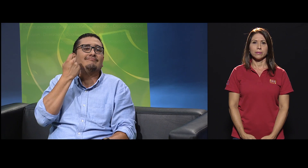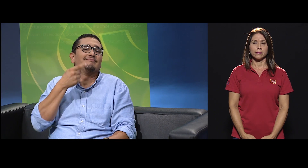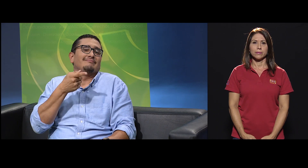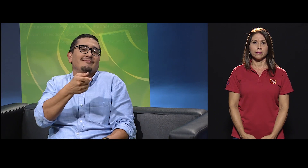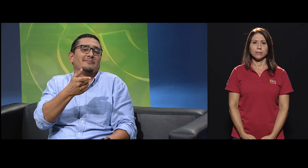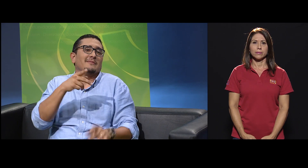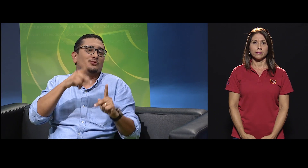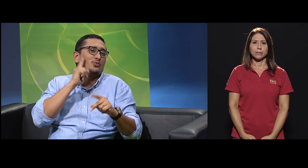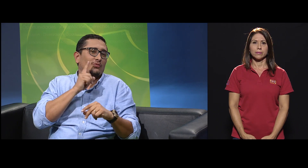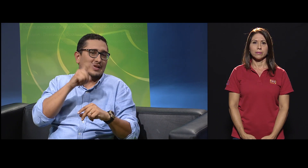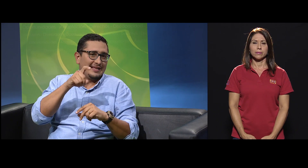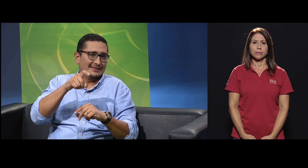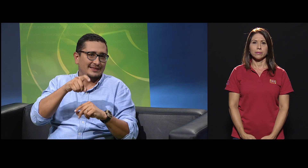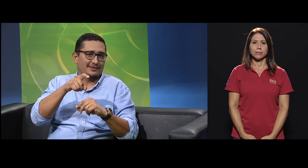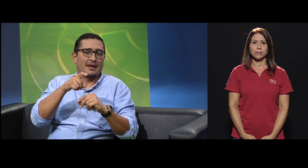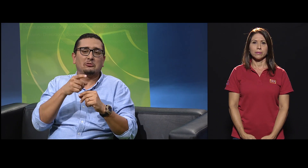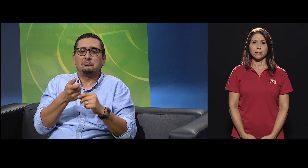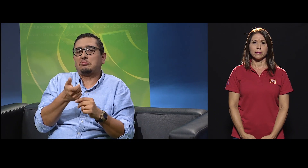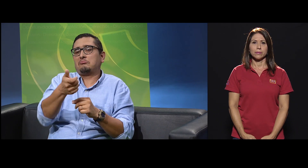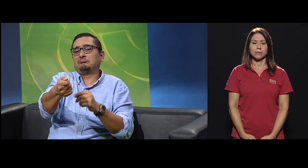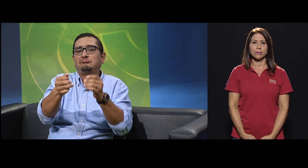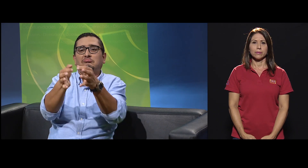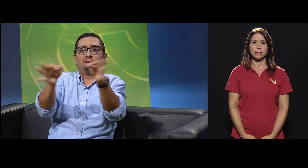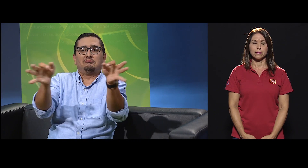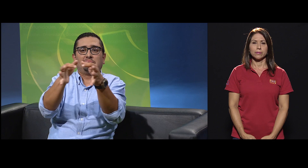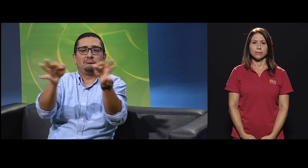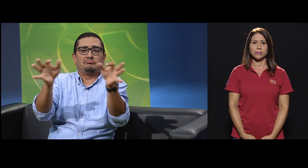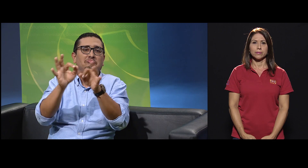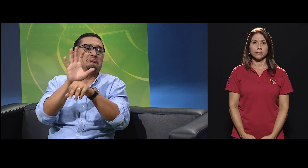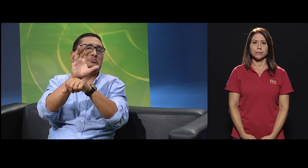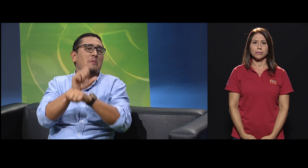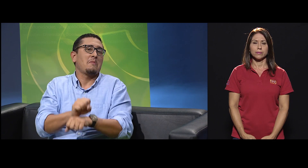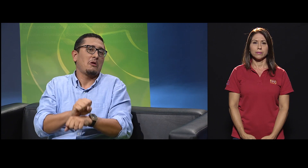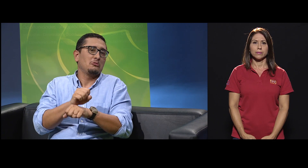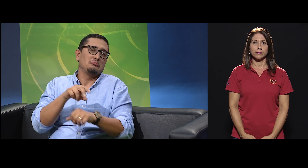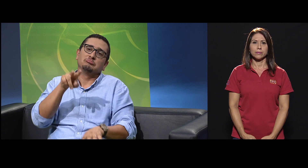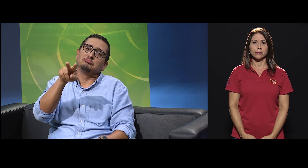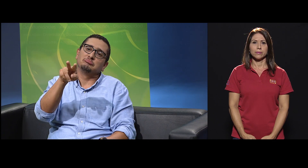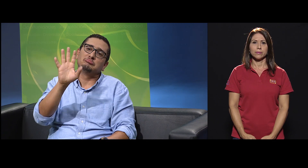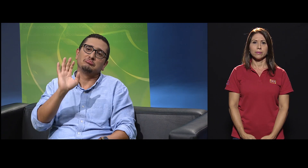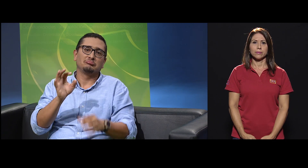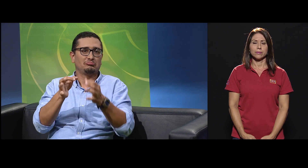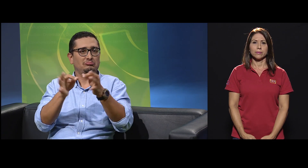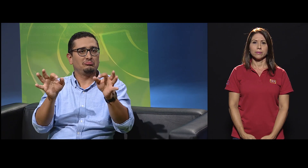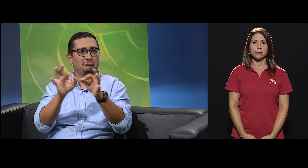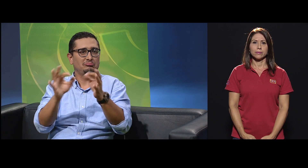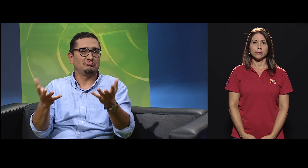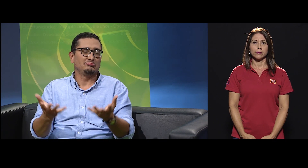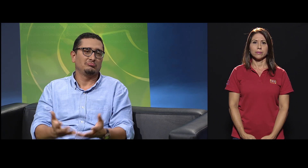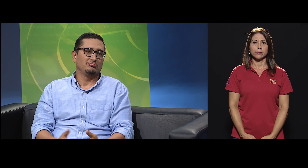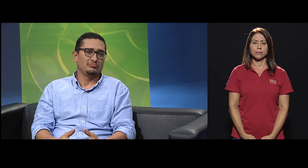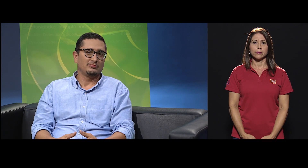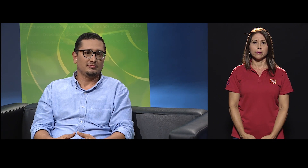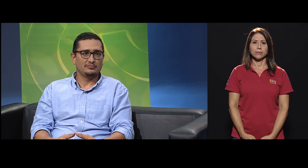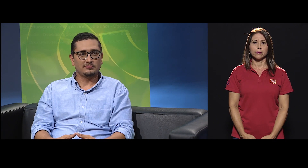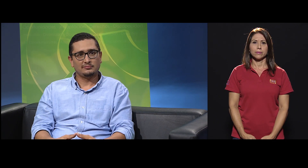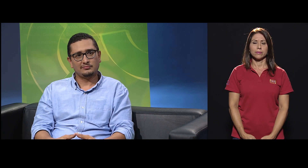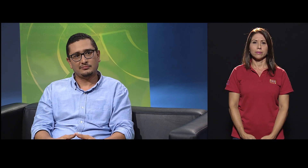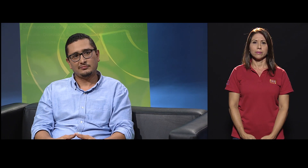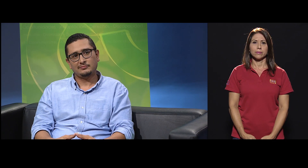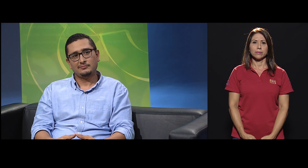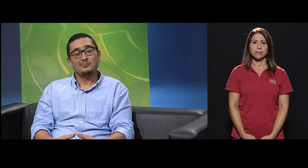familia oyente y allí hay una persona sorda, pues se entienden muy bien y ya están acostumbrados a utilizar quizás